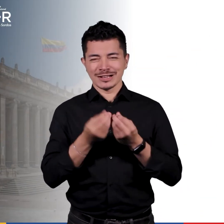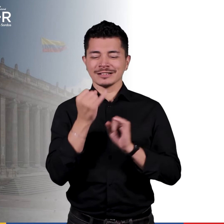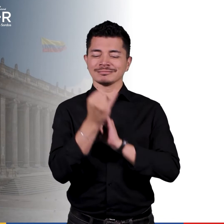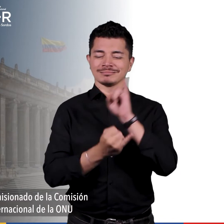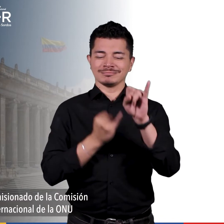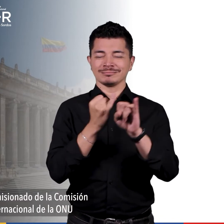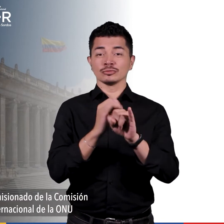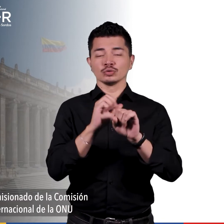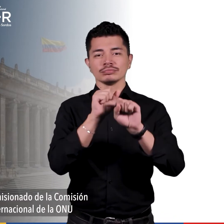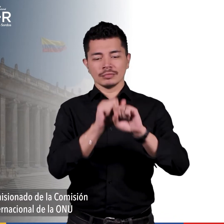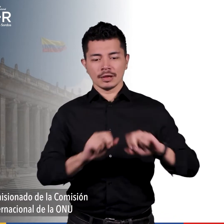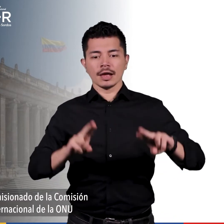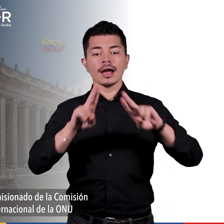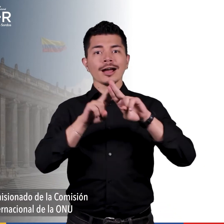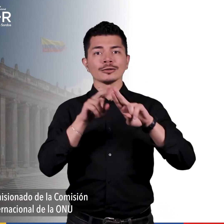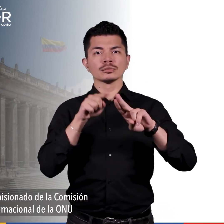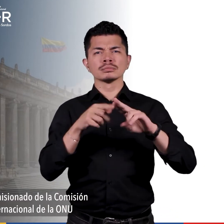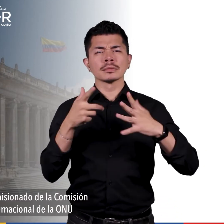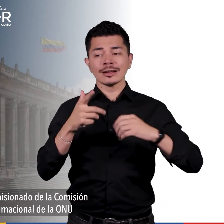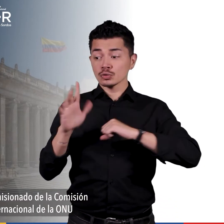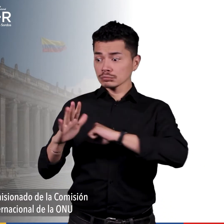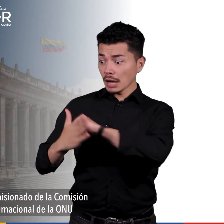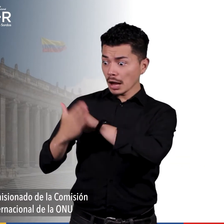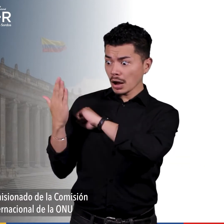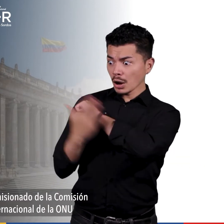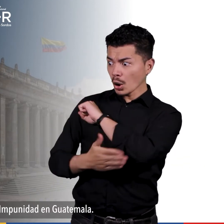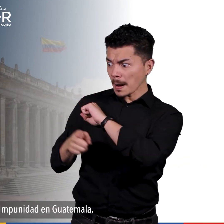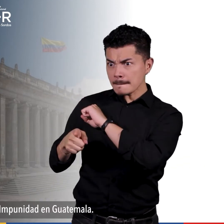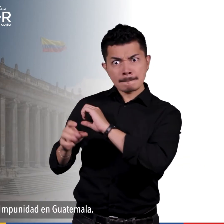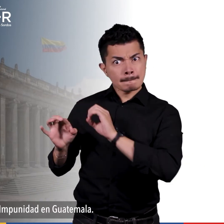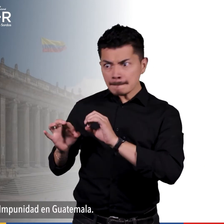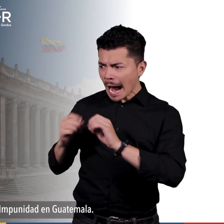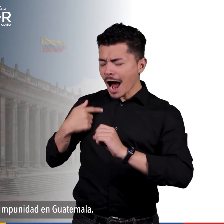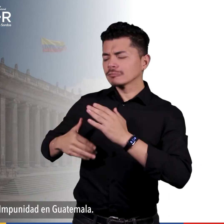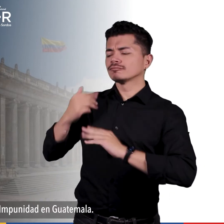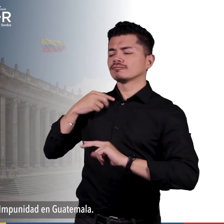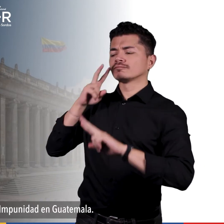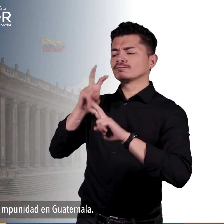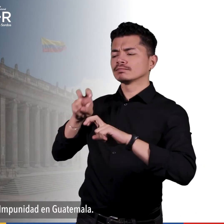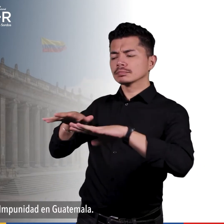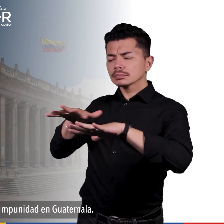Fue comisionado de la Comisión Internacional de la ONU contra la Impunidad en Guatemala.